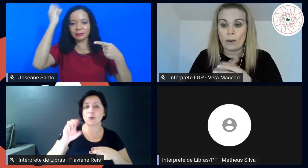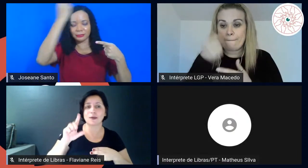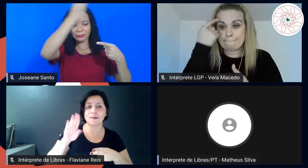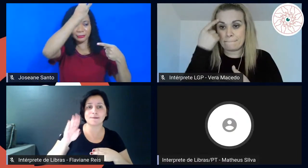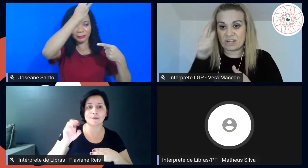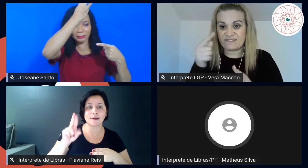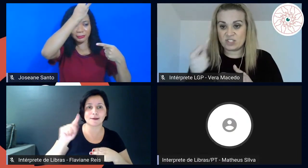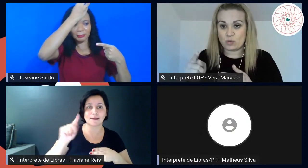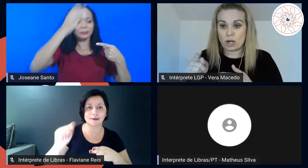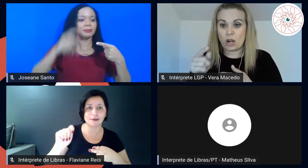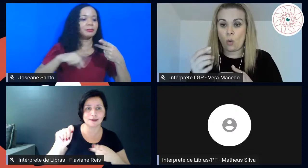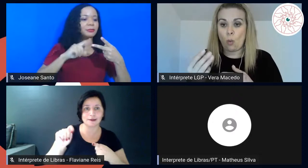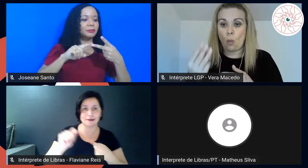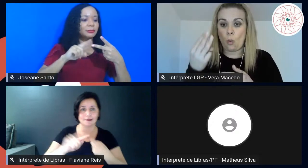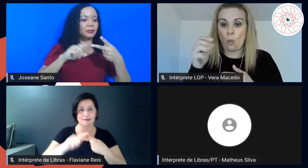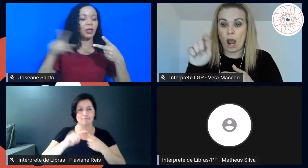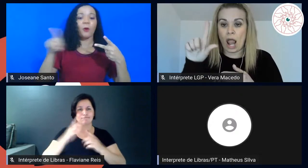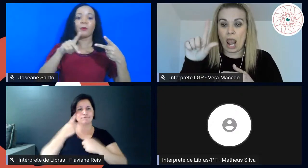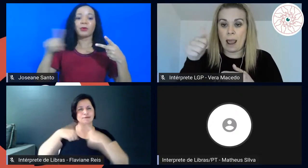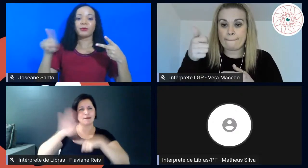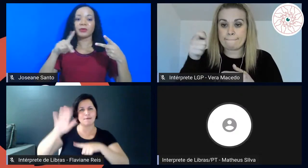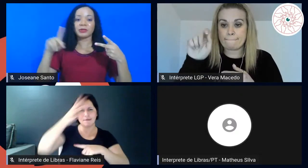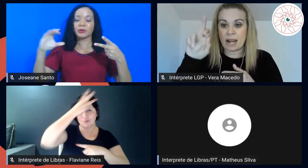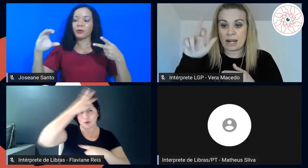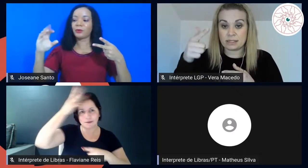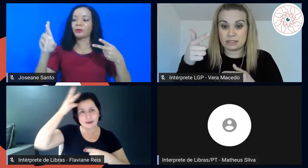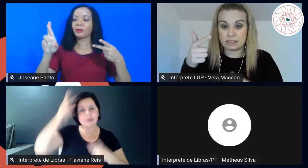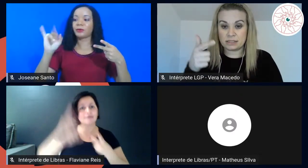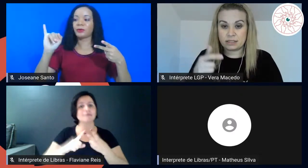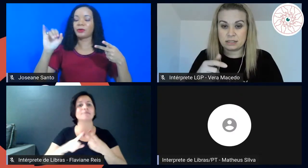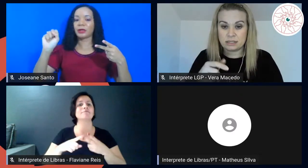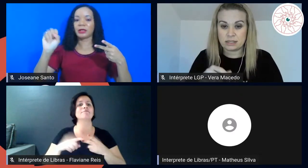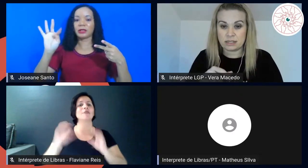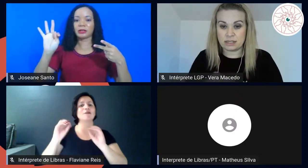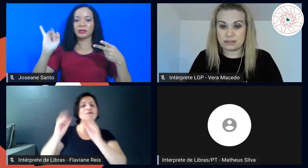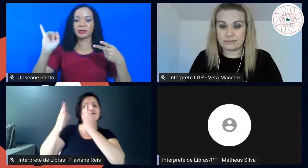professor Elbert, este é o sinal dele em